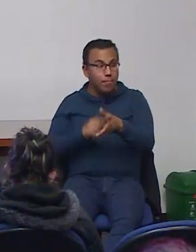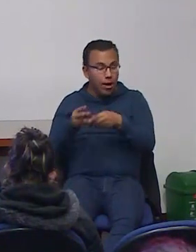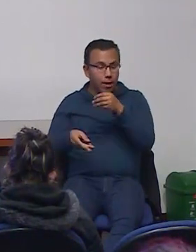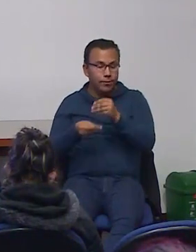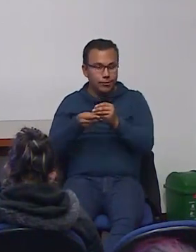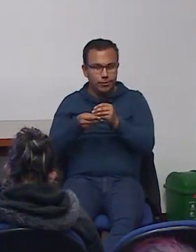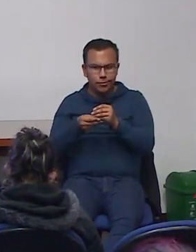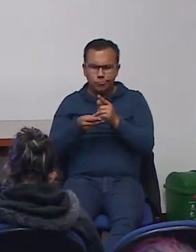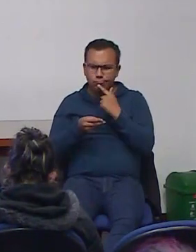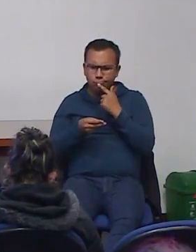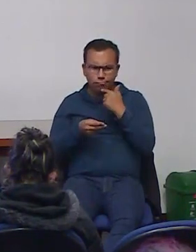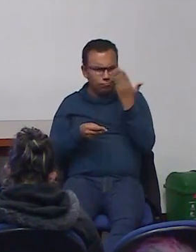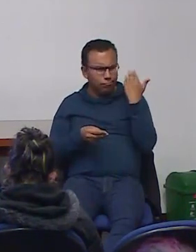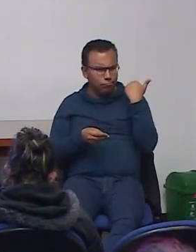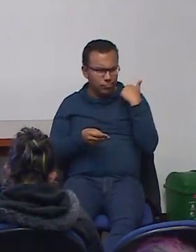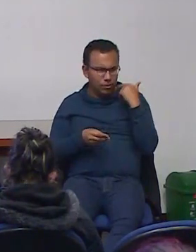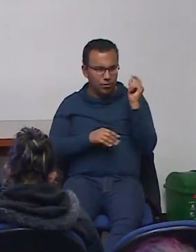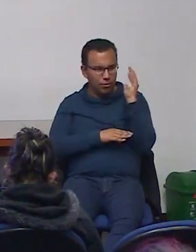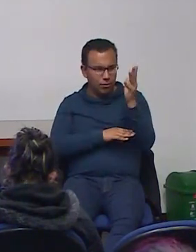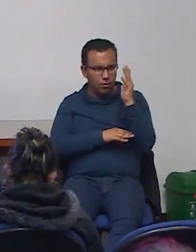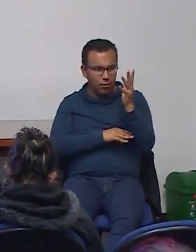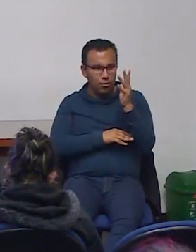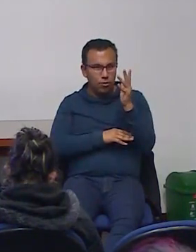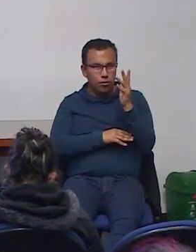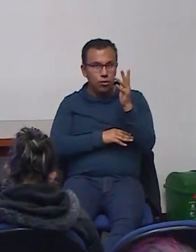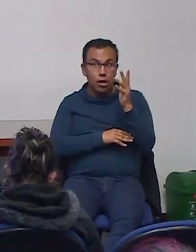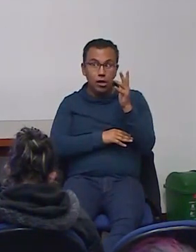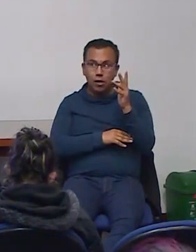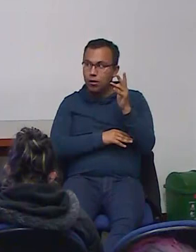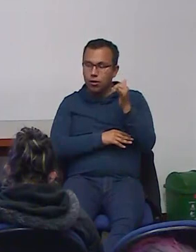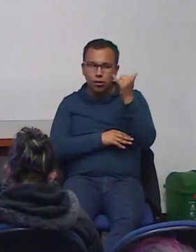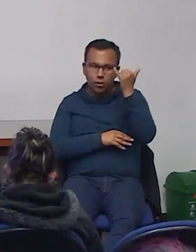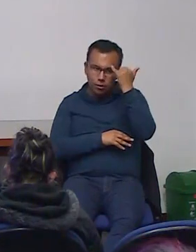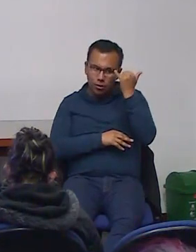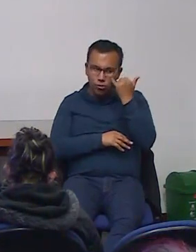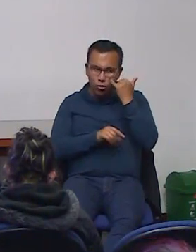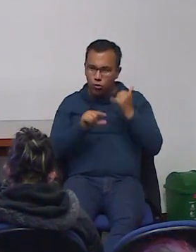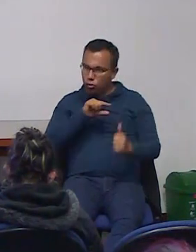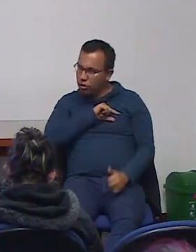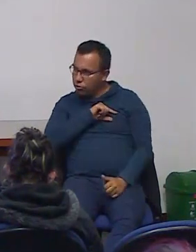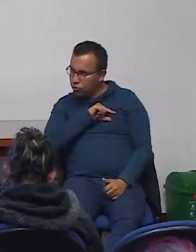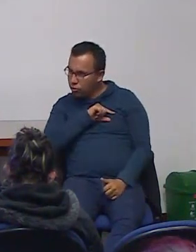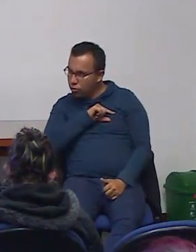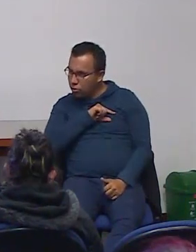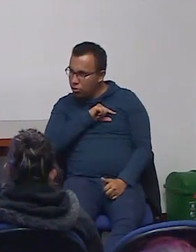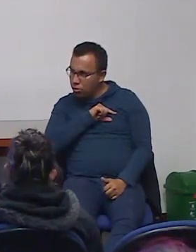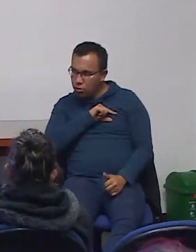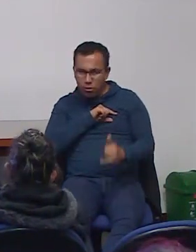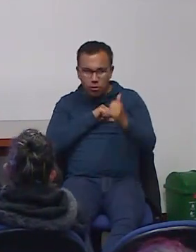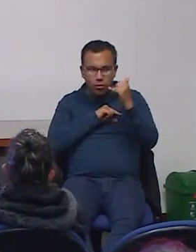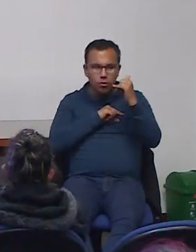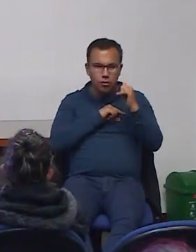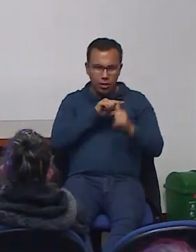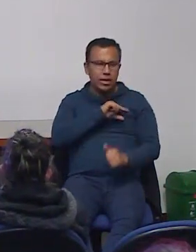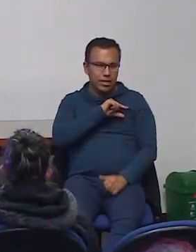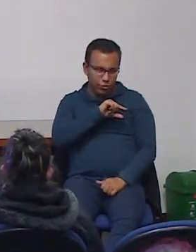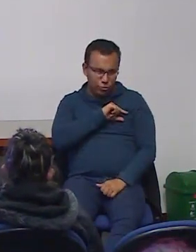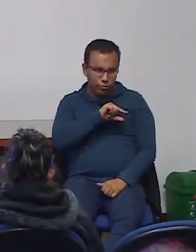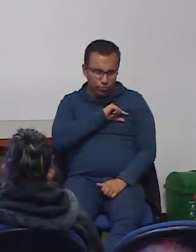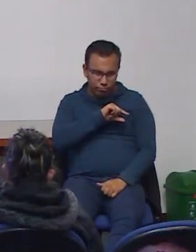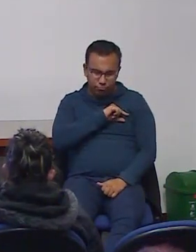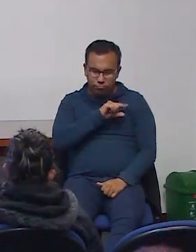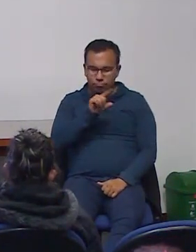estuve en el una vez en una en una charla del incy del instituto de insor es que se llama así entonces